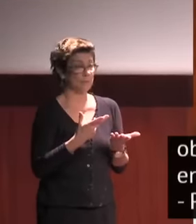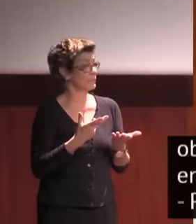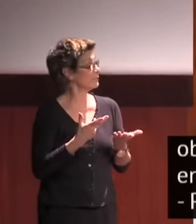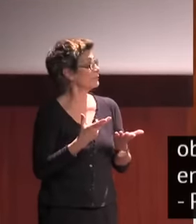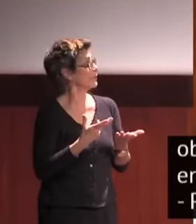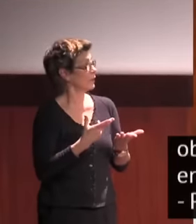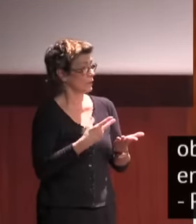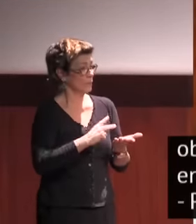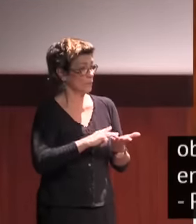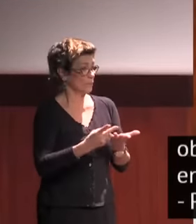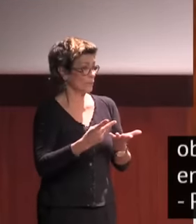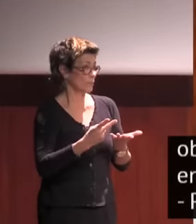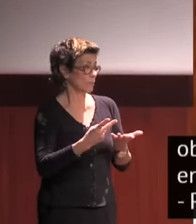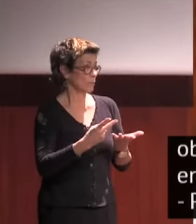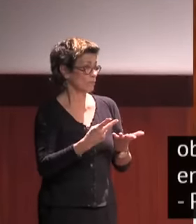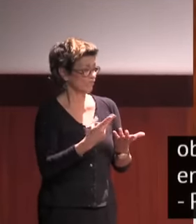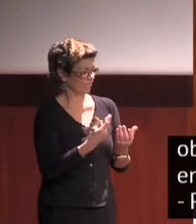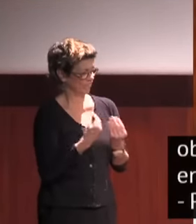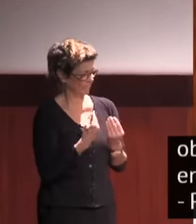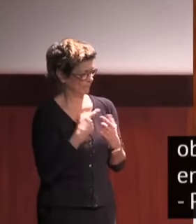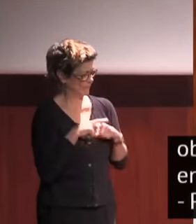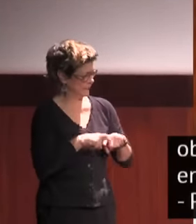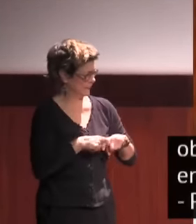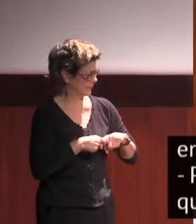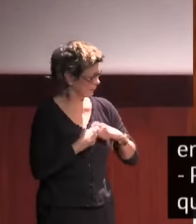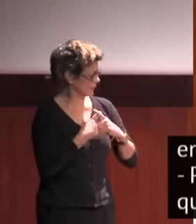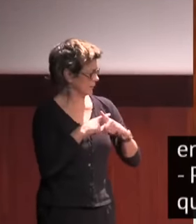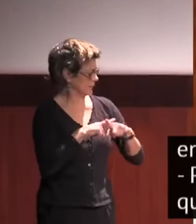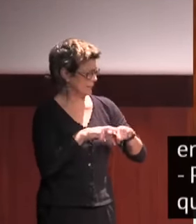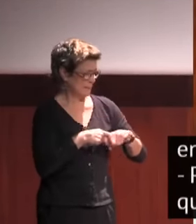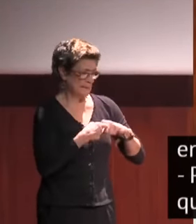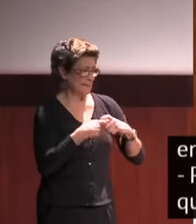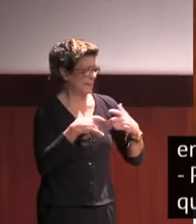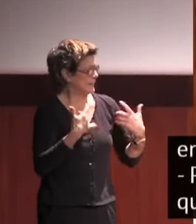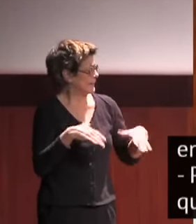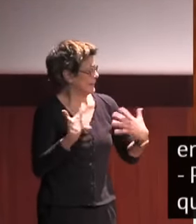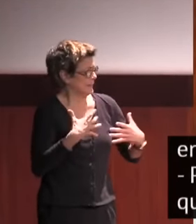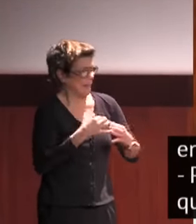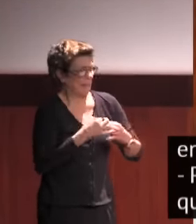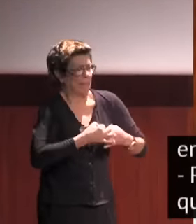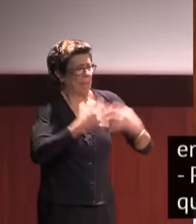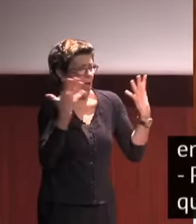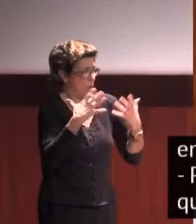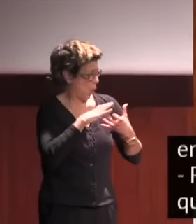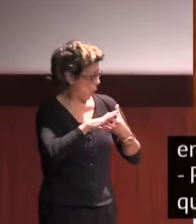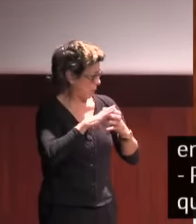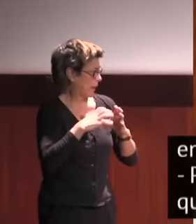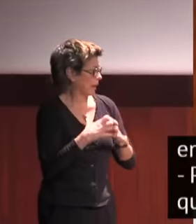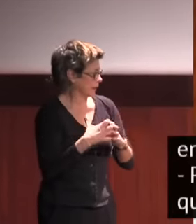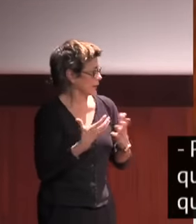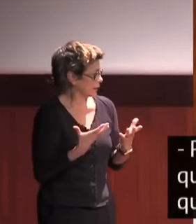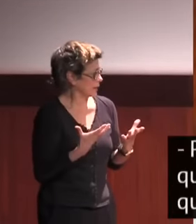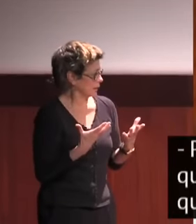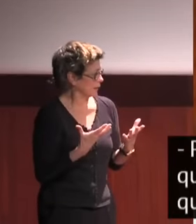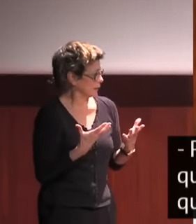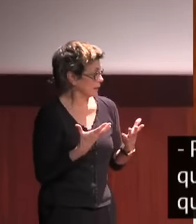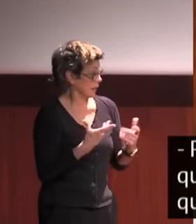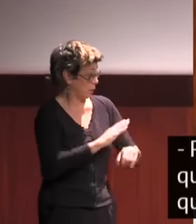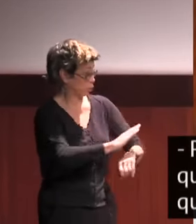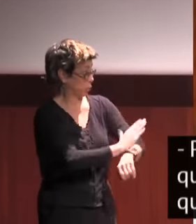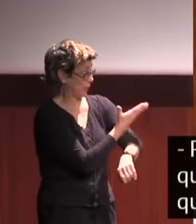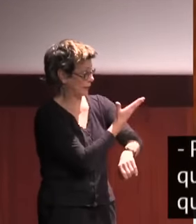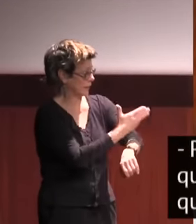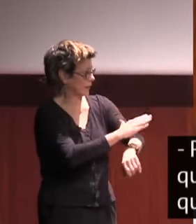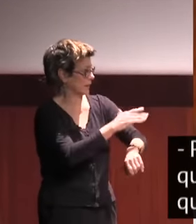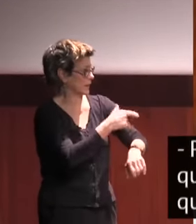c'est quelque chose qui nous questionne énormément parce que c'est très complexe, surtout quand on travaille sur la poésie. Donc on